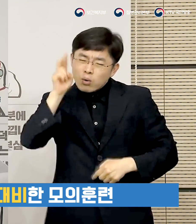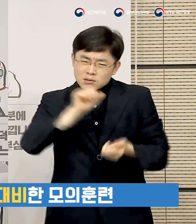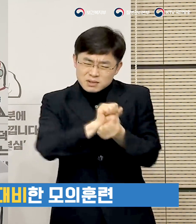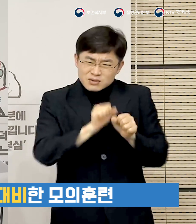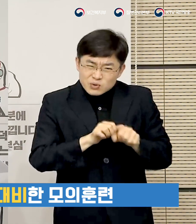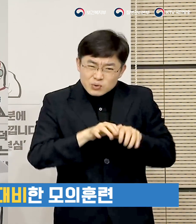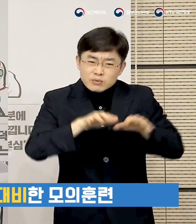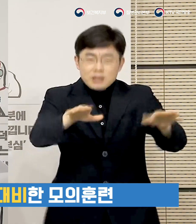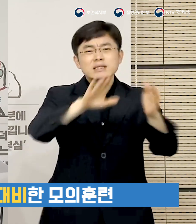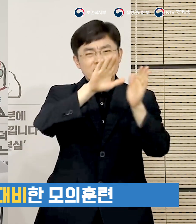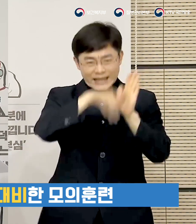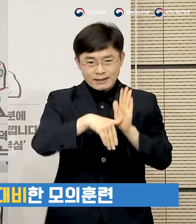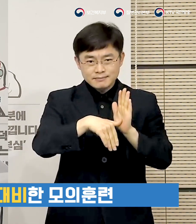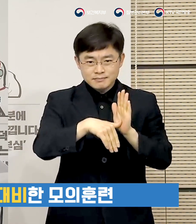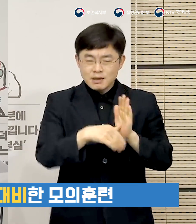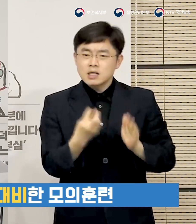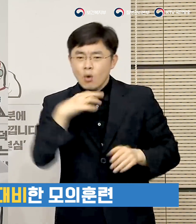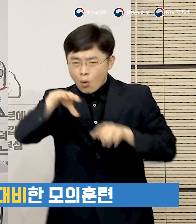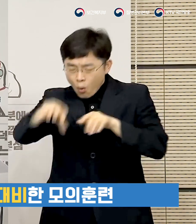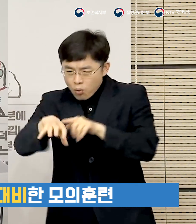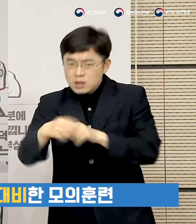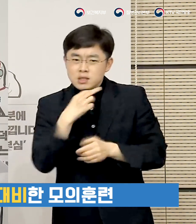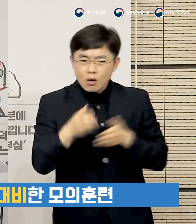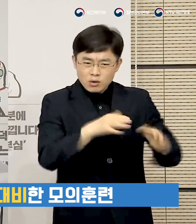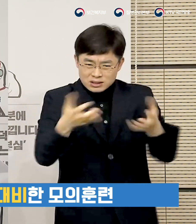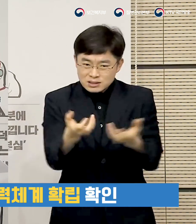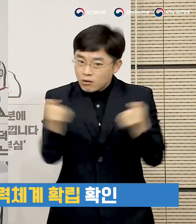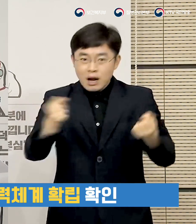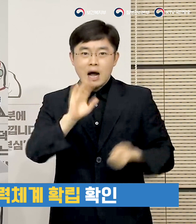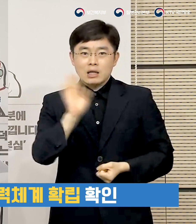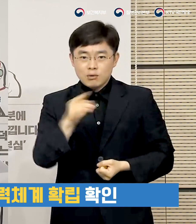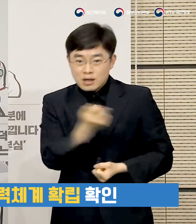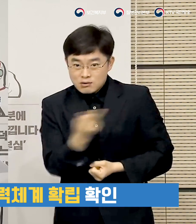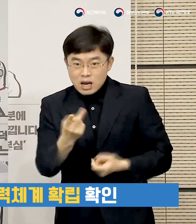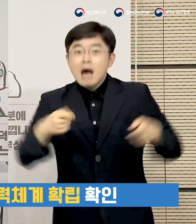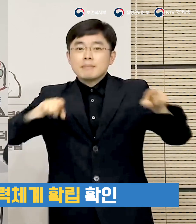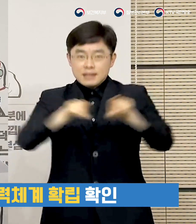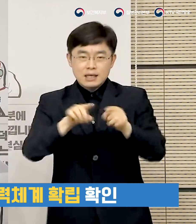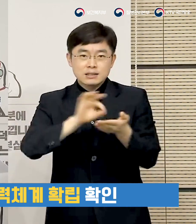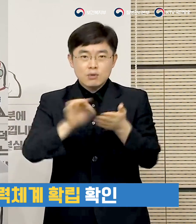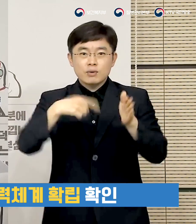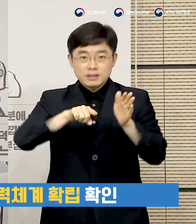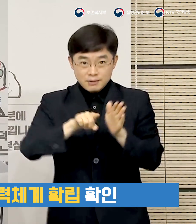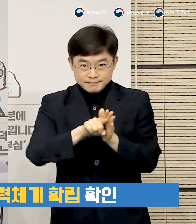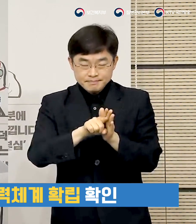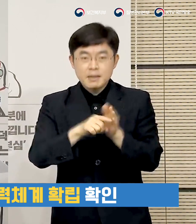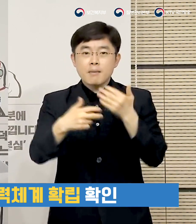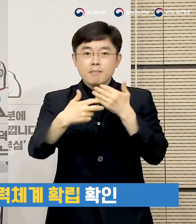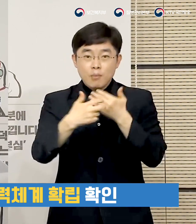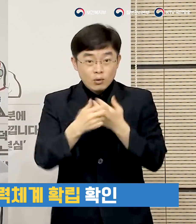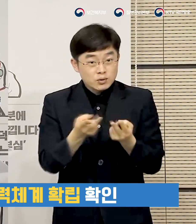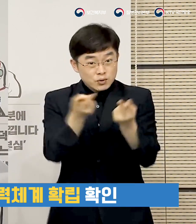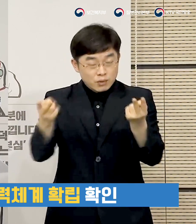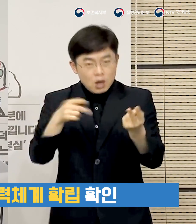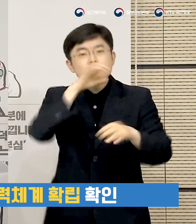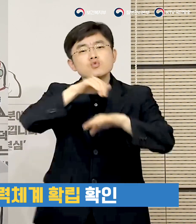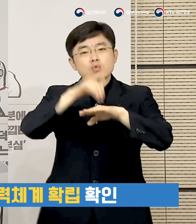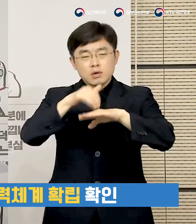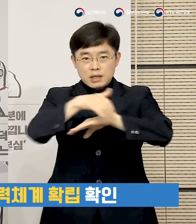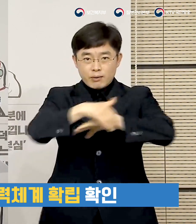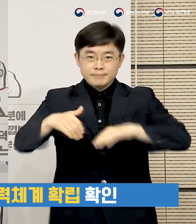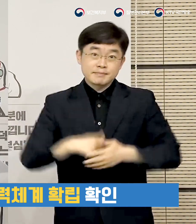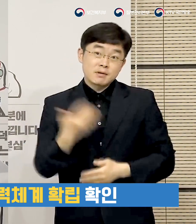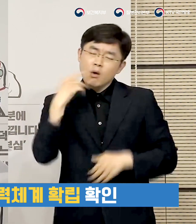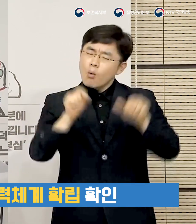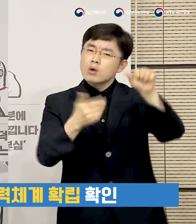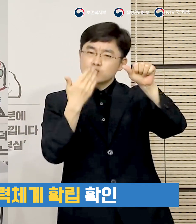시 행정경계에 따른 의료 공백 방지를 위해 지난 5월 9일 마련한 병상 공동체계가 잘